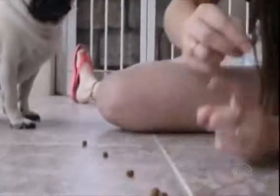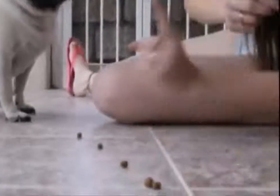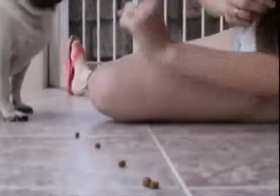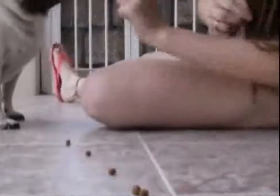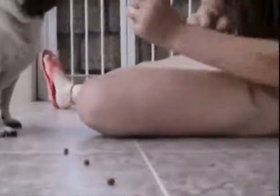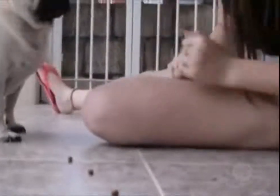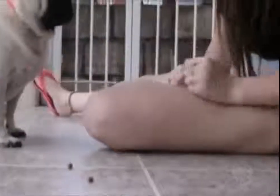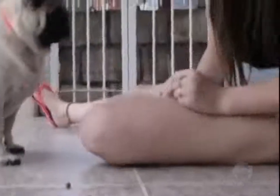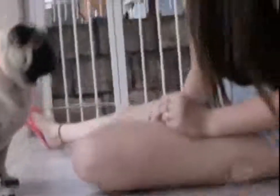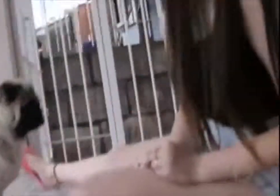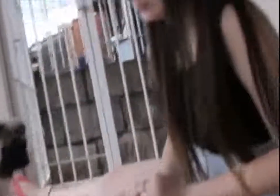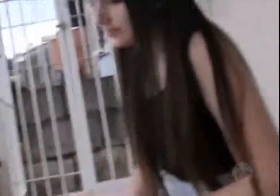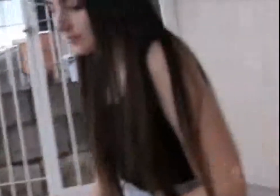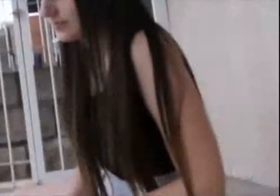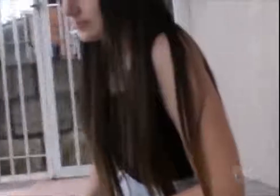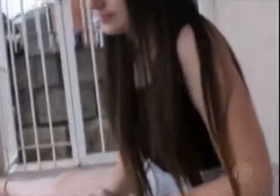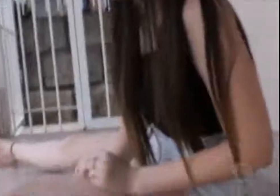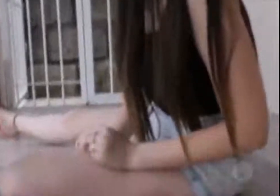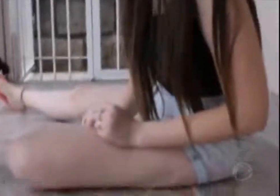Outro, que é a permissão para comer a ração.